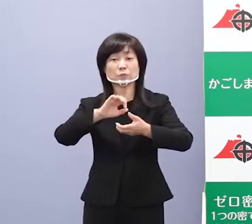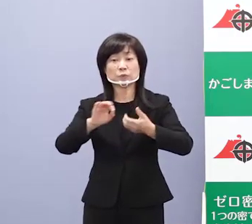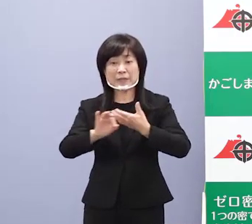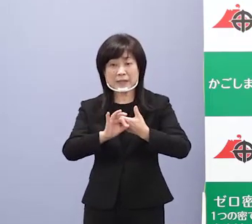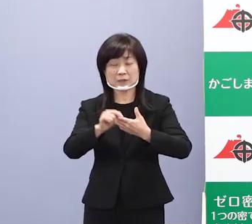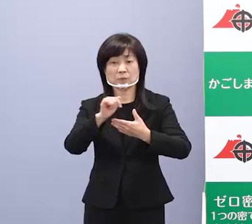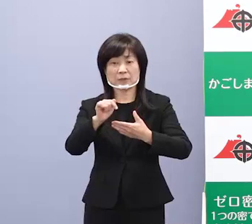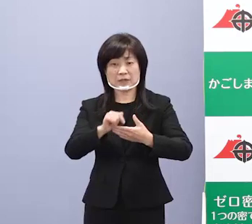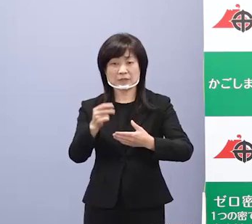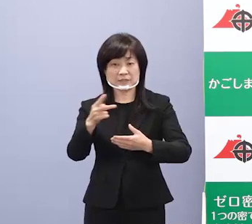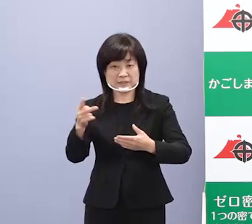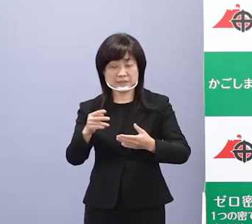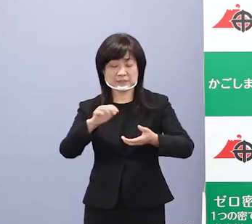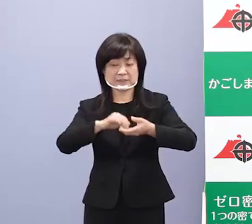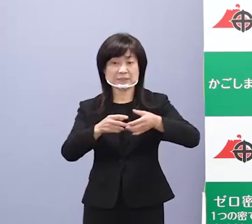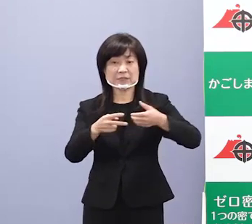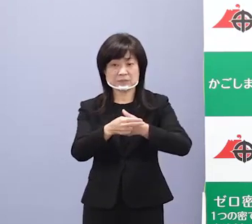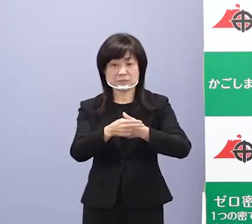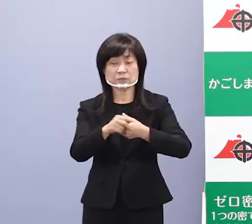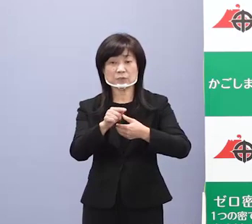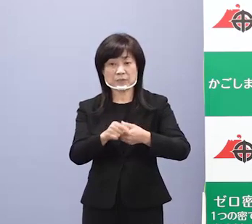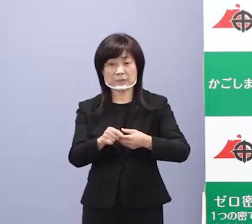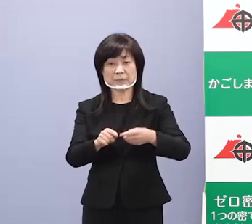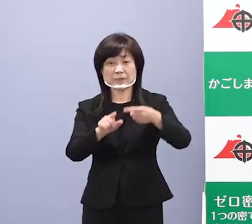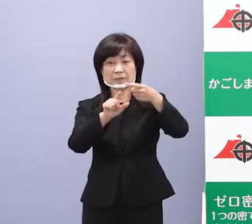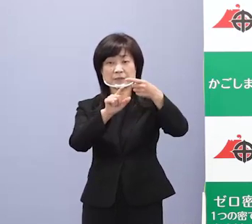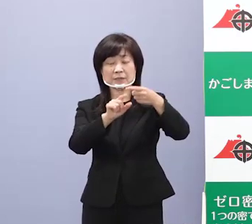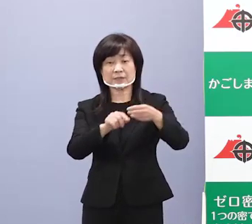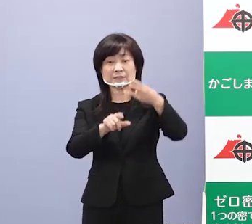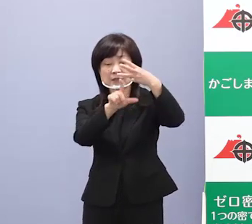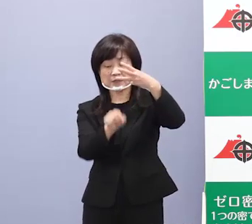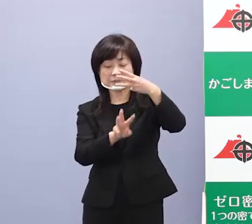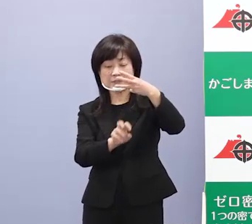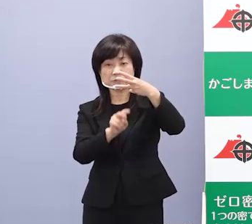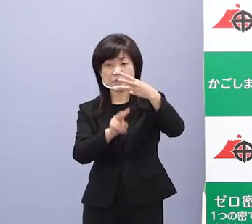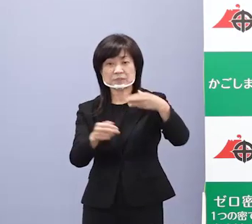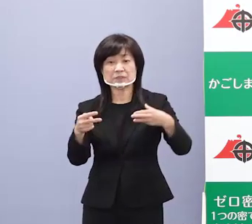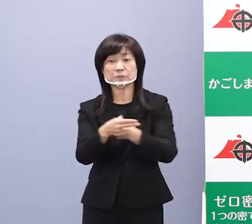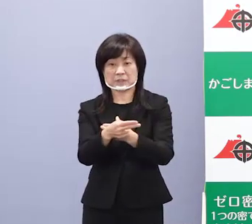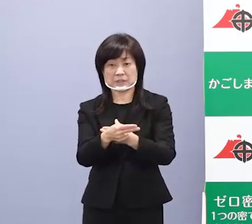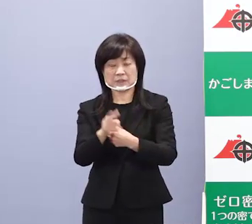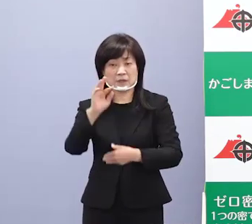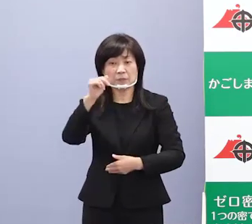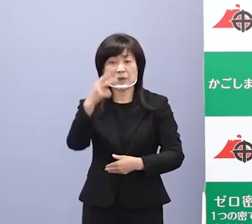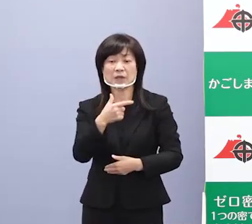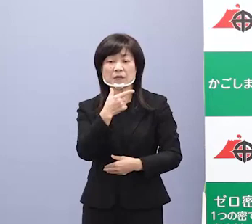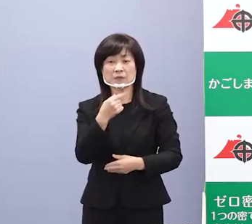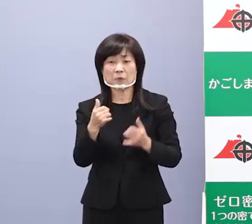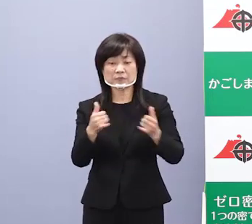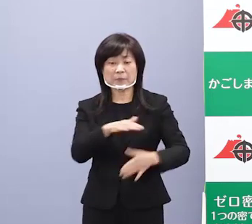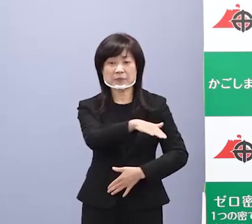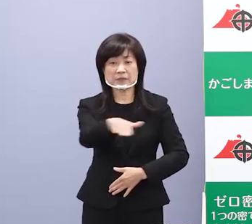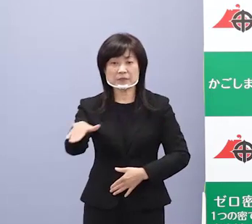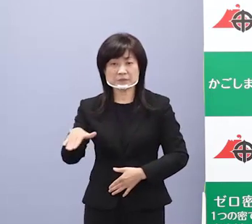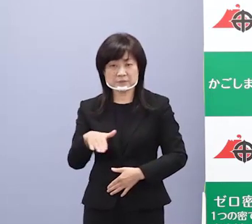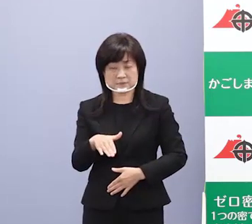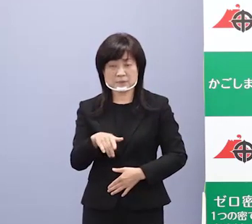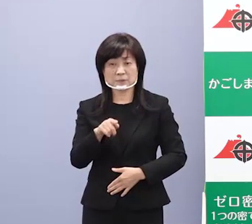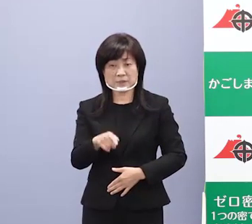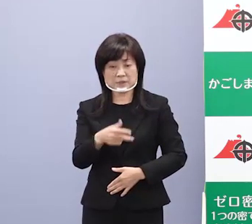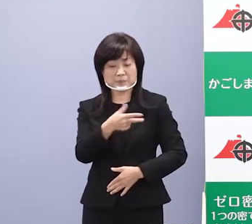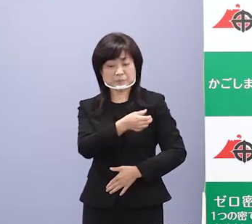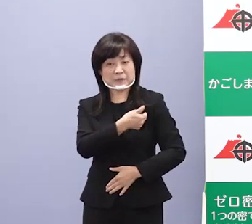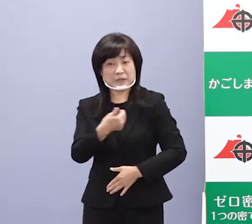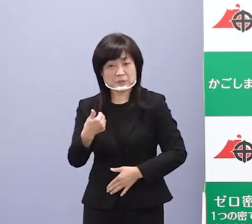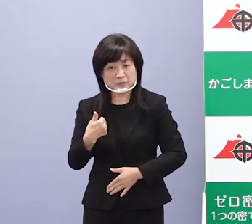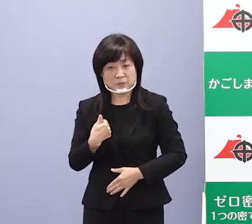は来年3月31日までとされており、本市では希望するすべての対象者が接種でき